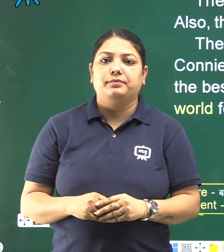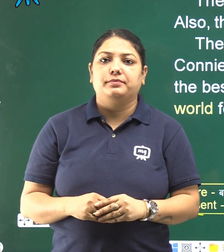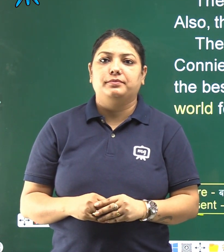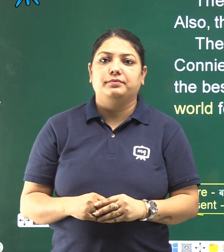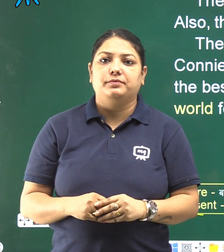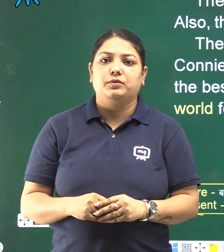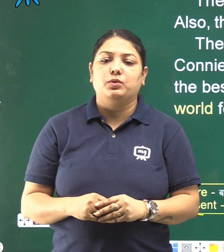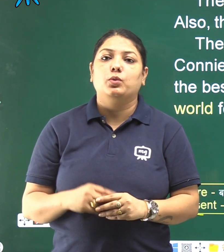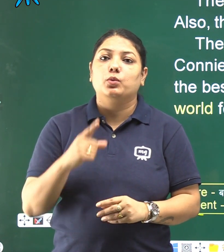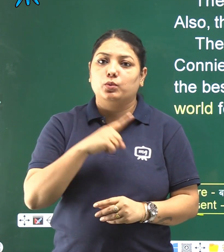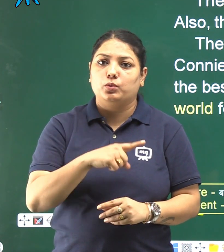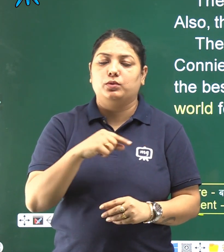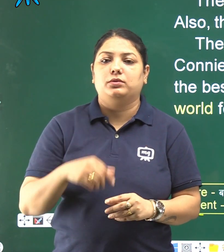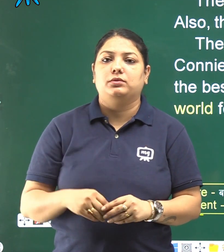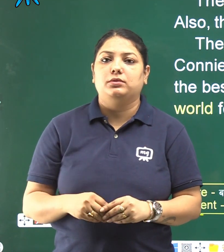उनको